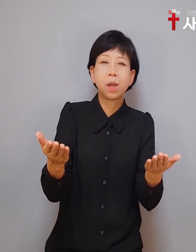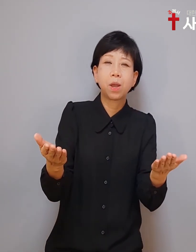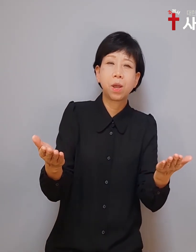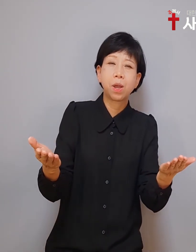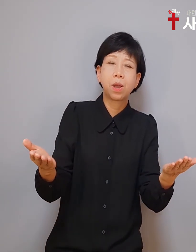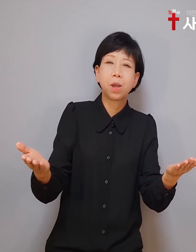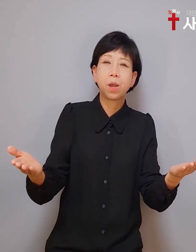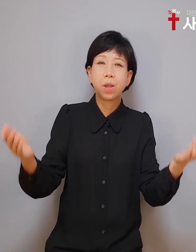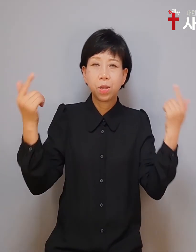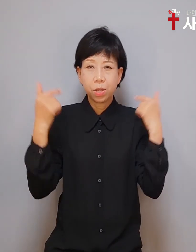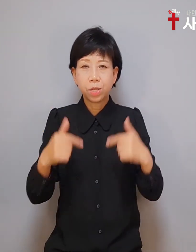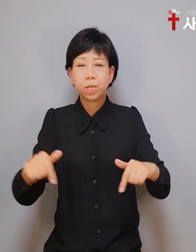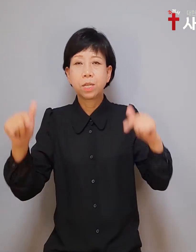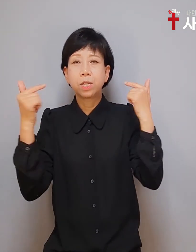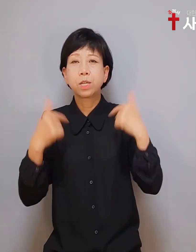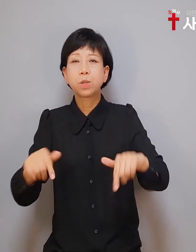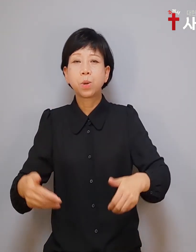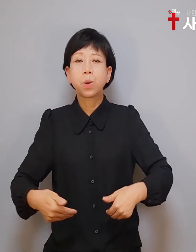베푸시며